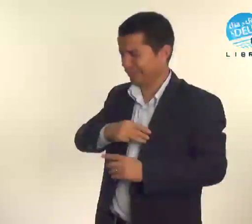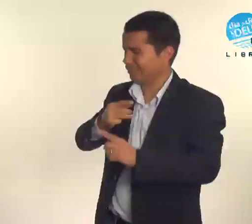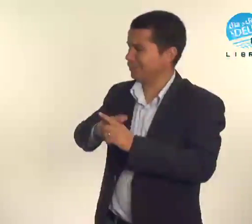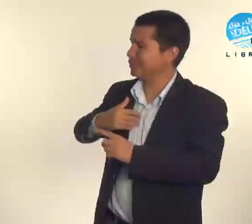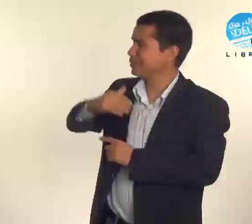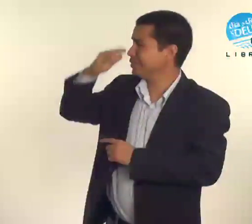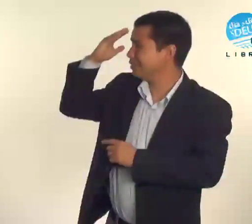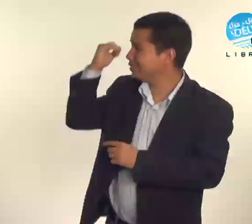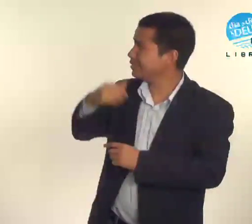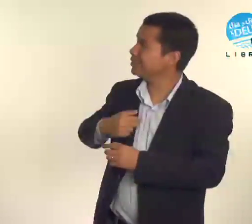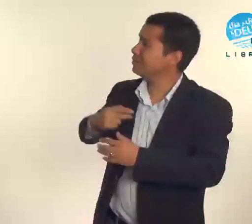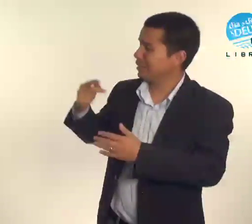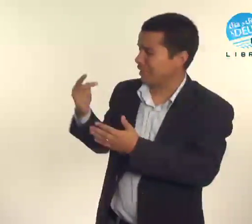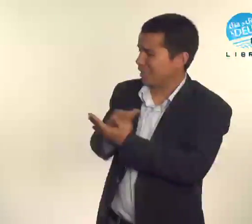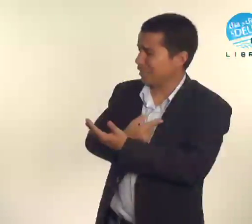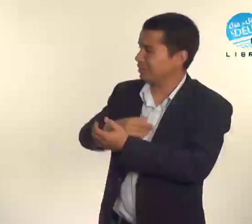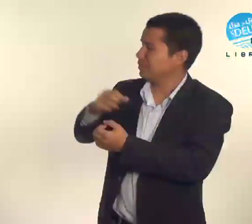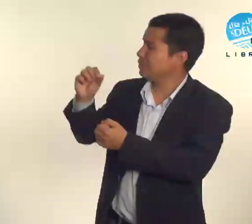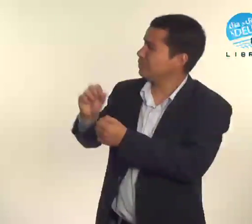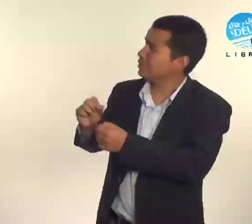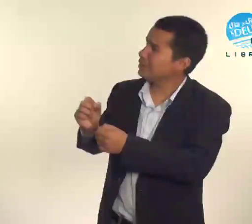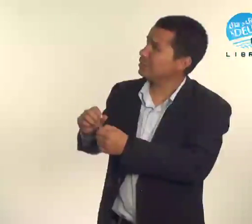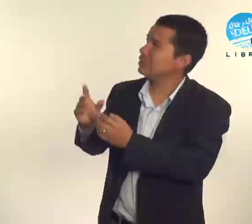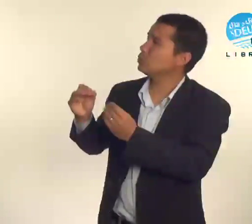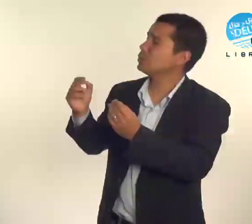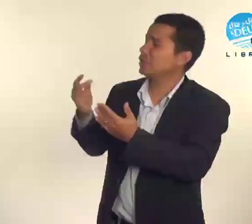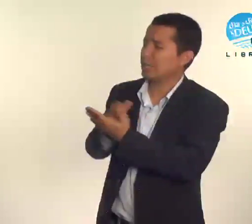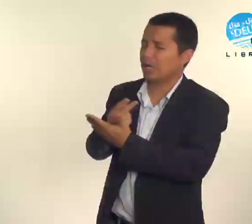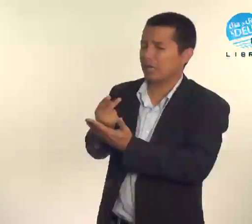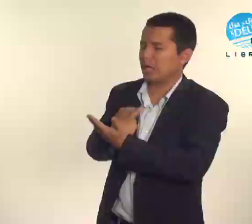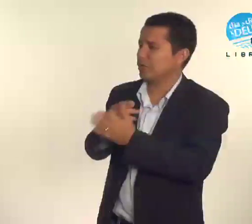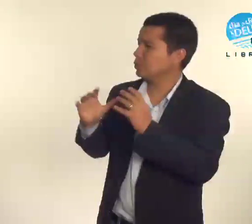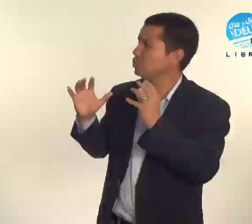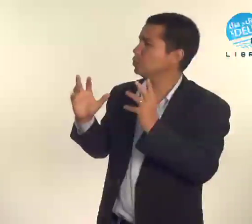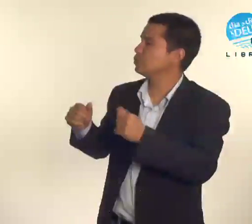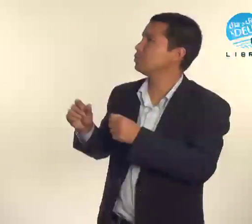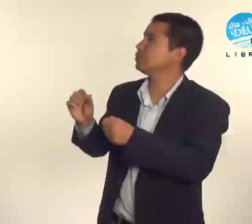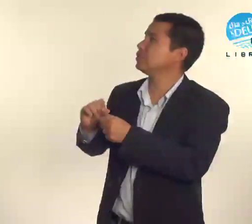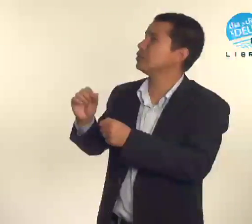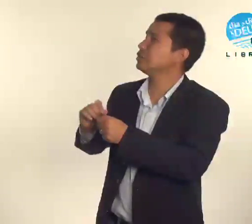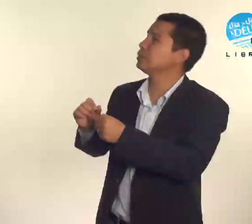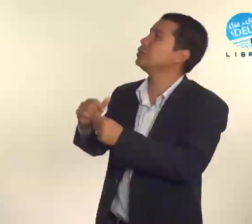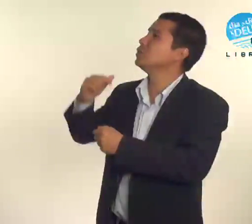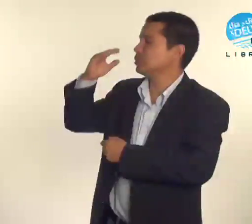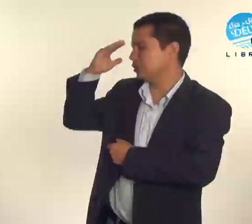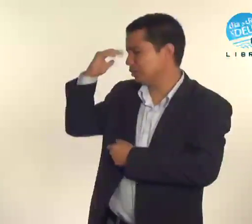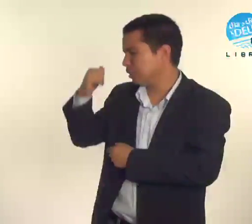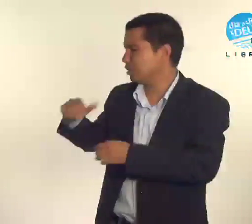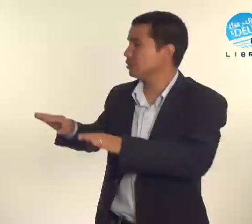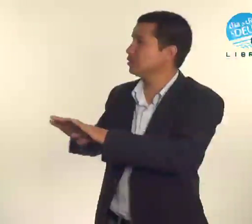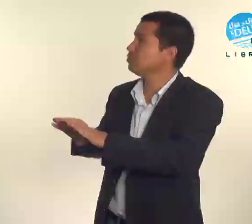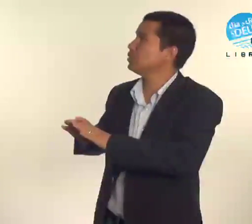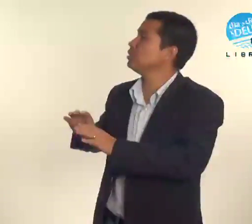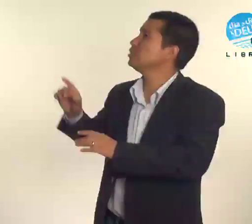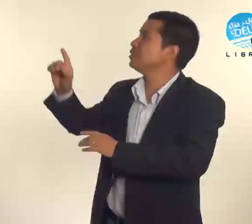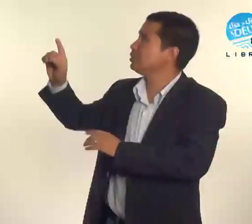sei que eu fiz o que eu não devia fazer. E eu sei o